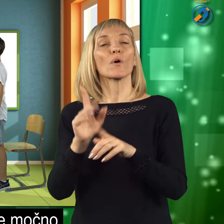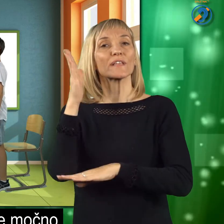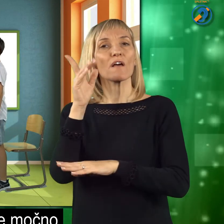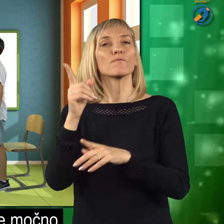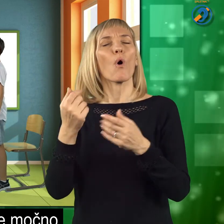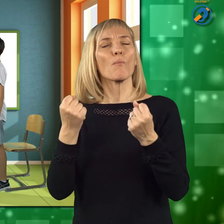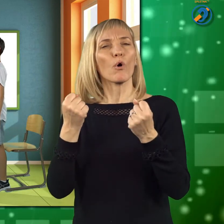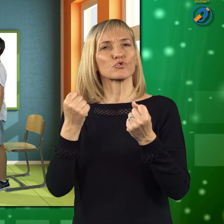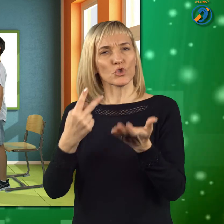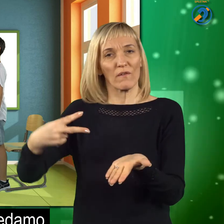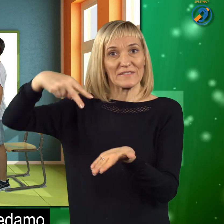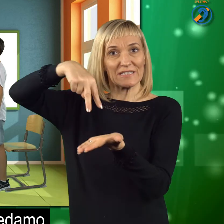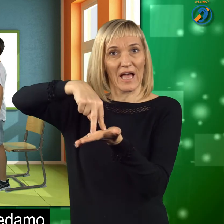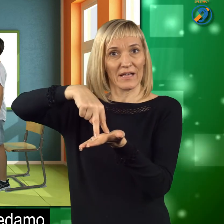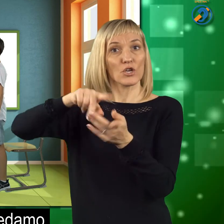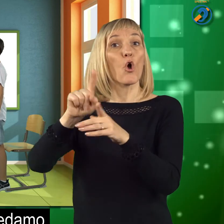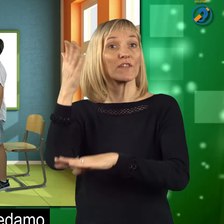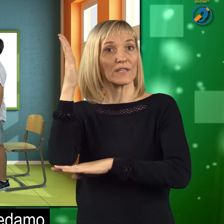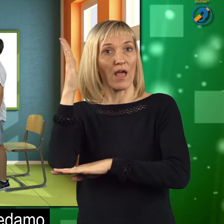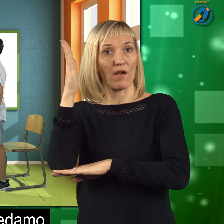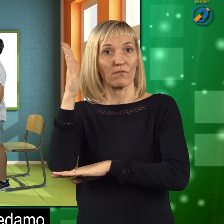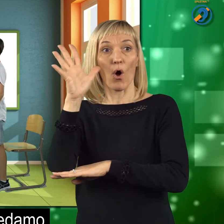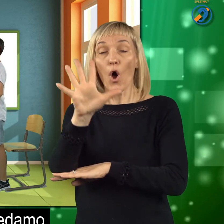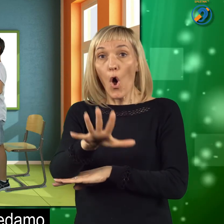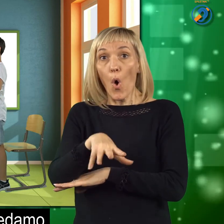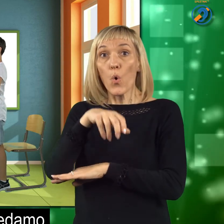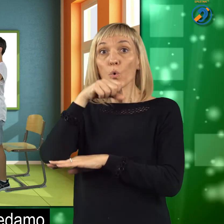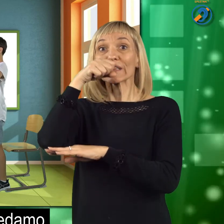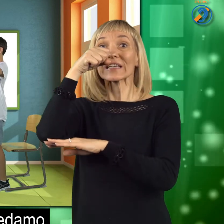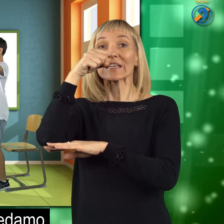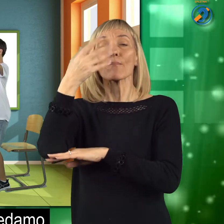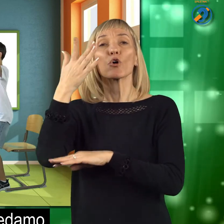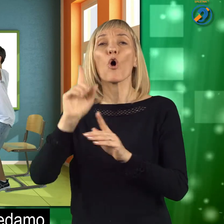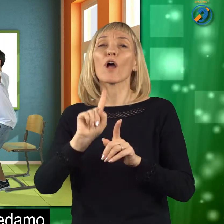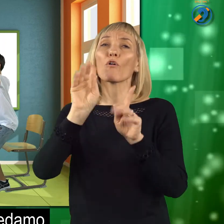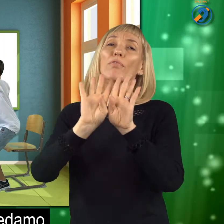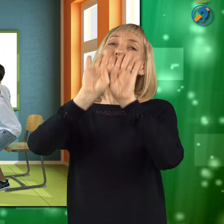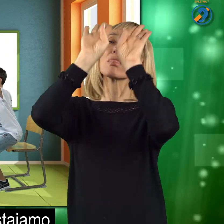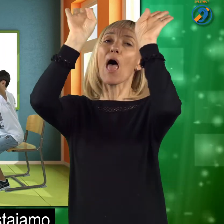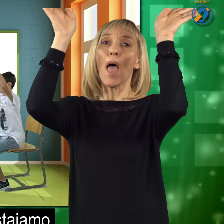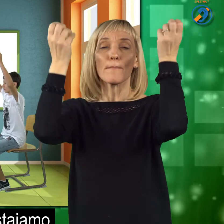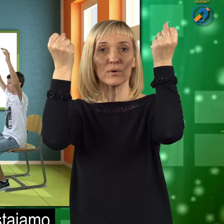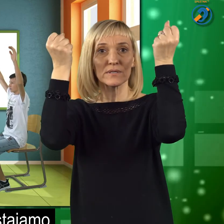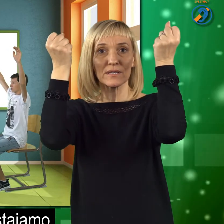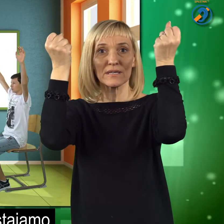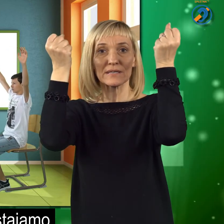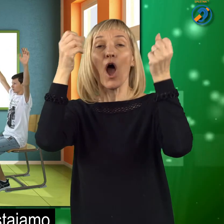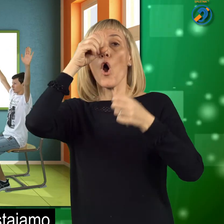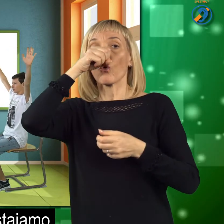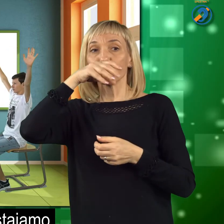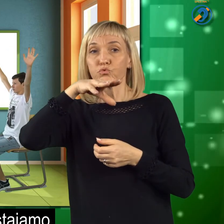nebo. Z vdihom sedamo. Roke naj se neba dotaknejo. S izdihom